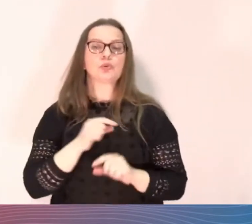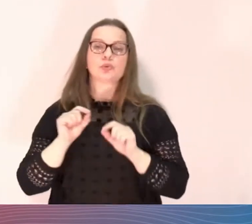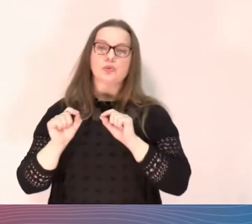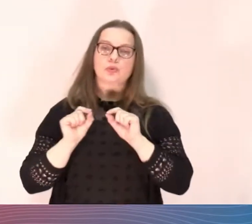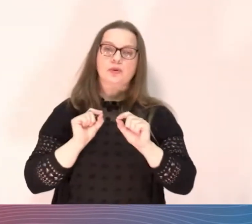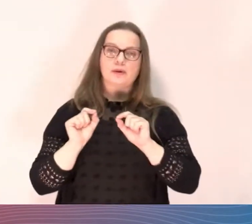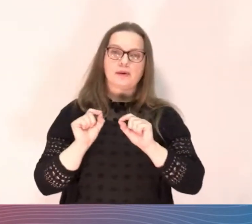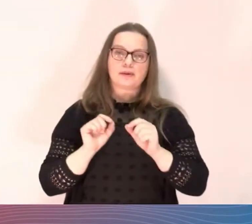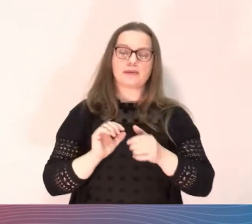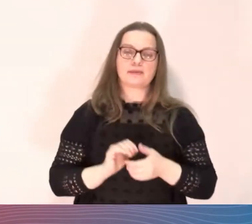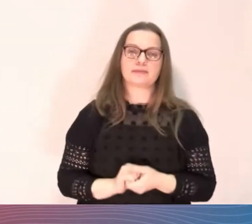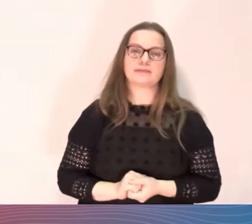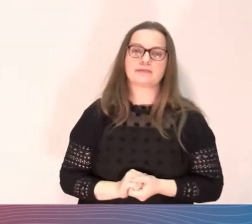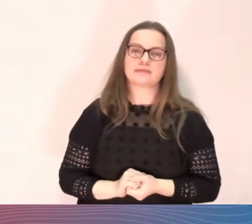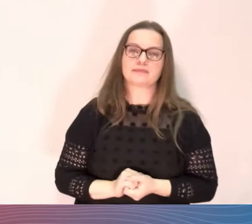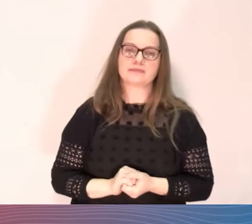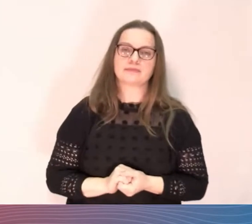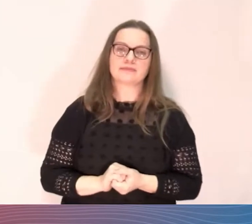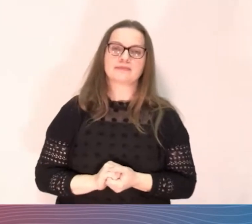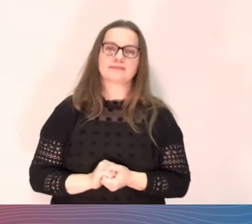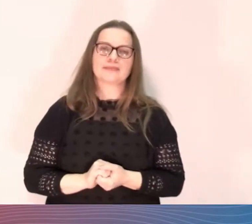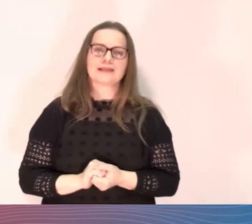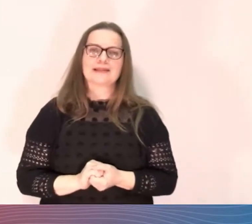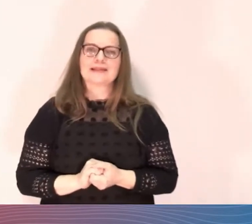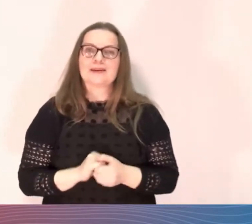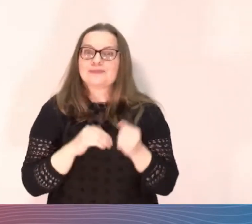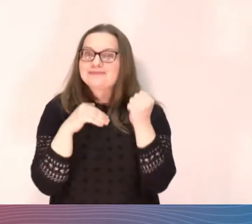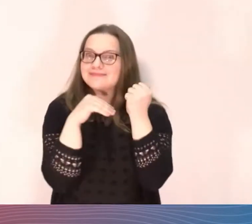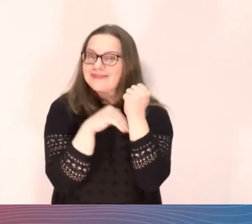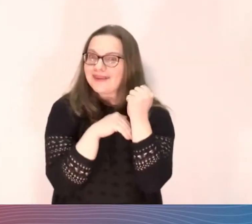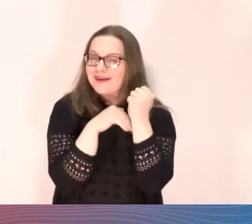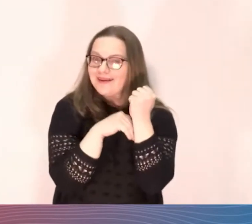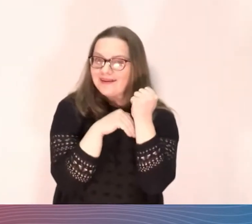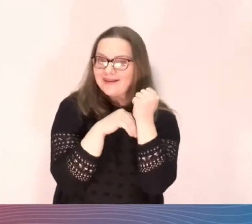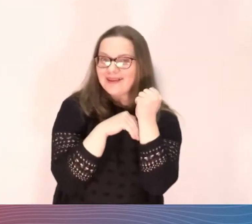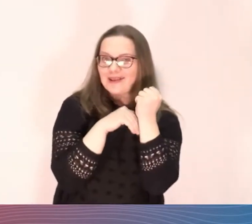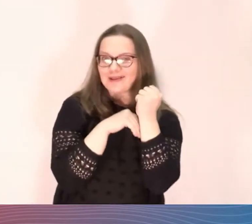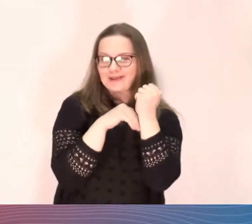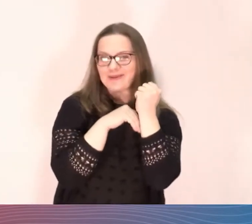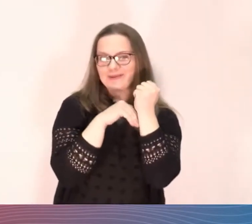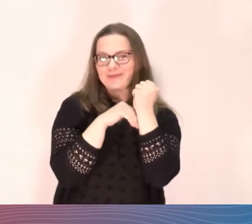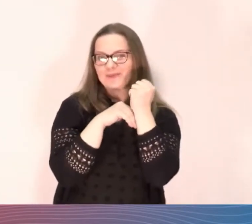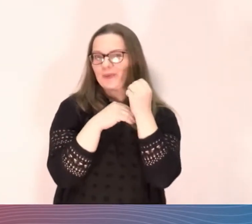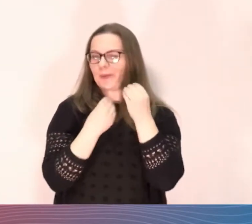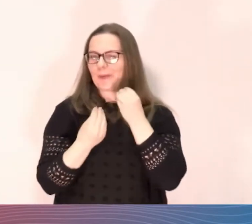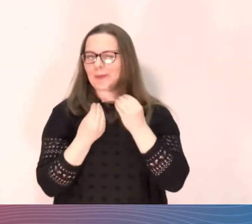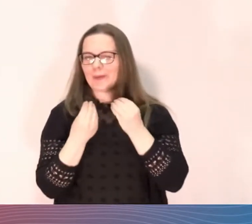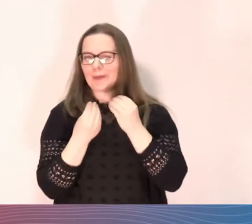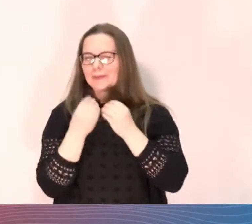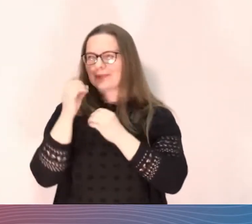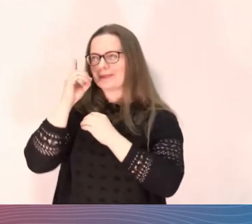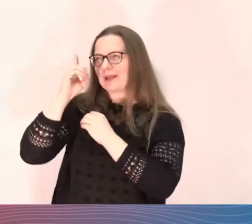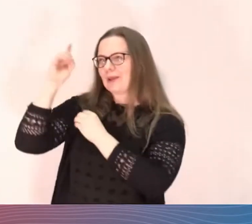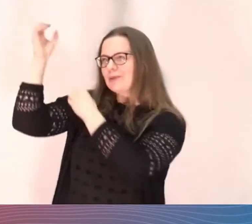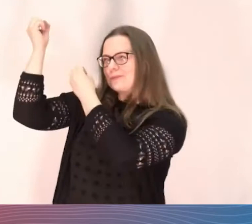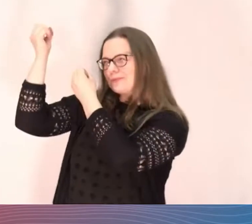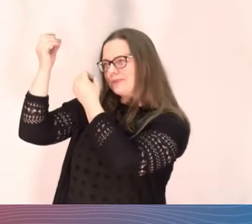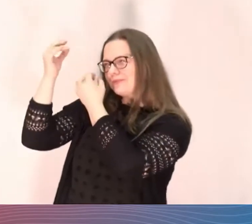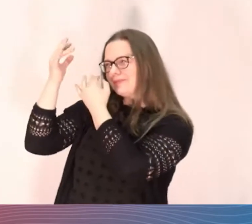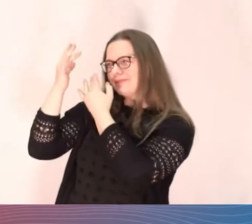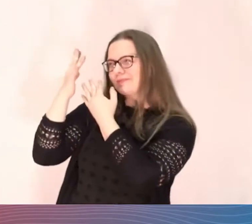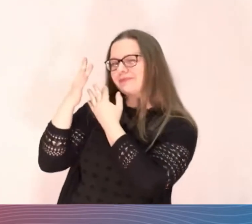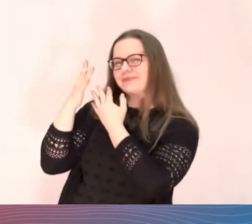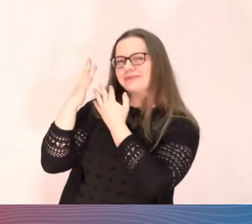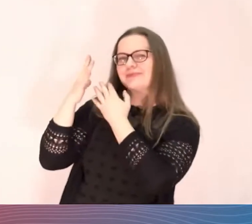temos um grande segredo para recebermos essa bênção espiritual nos lugares